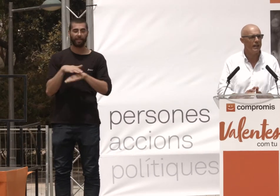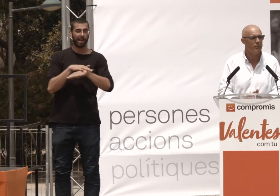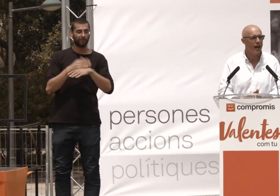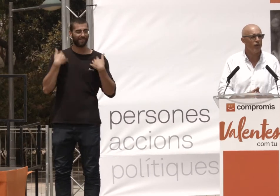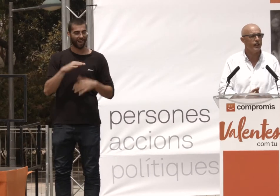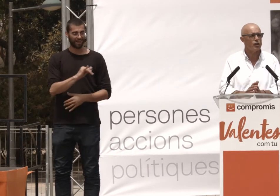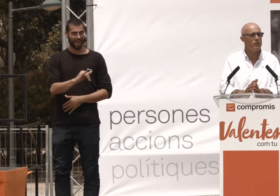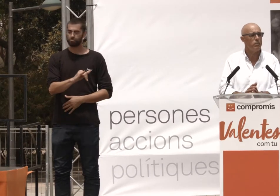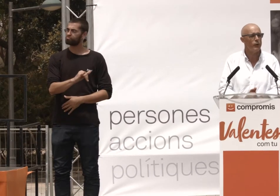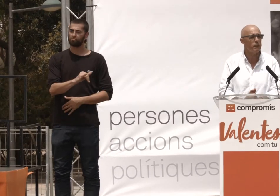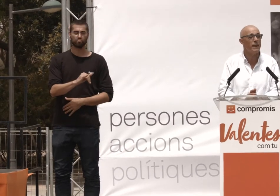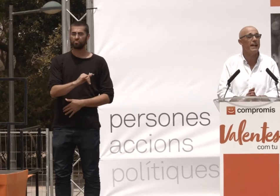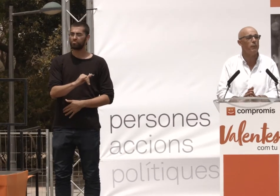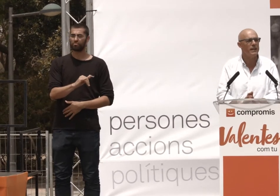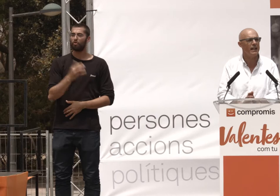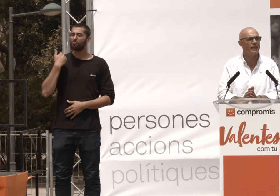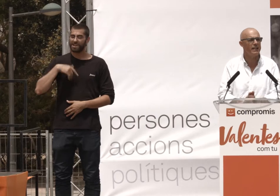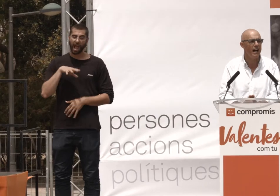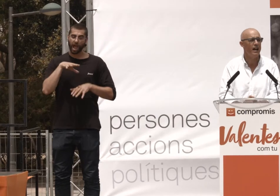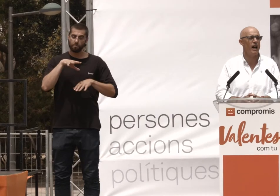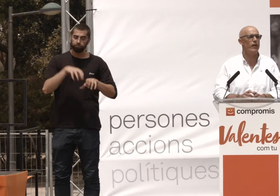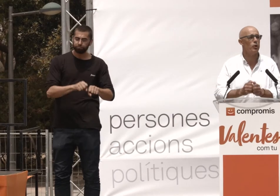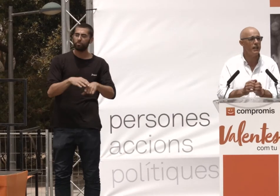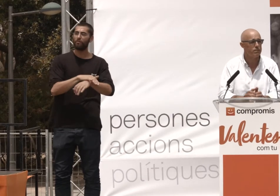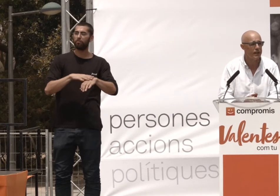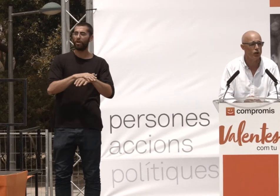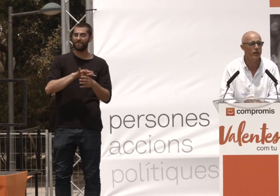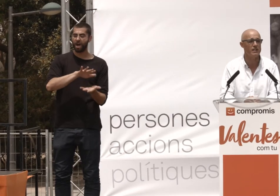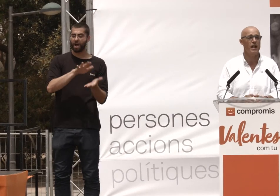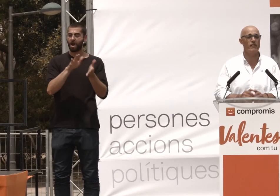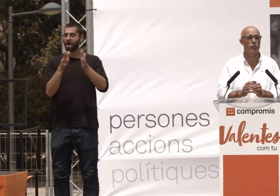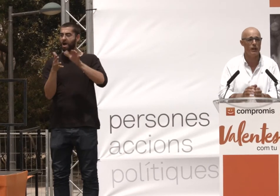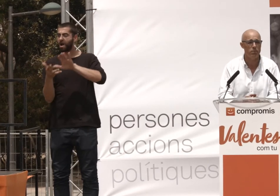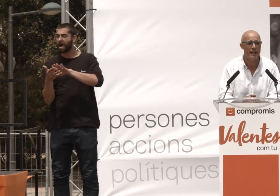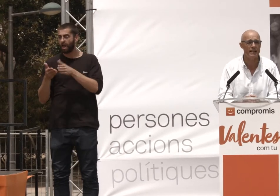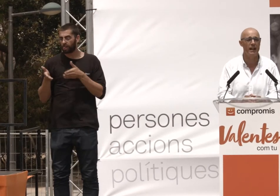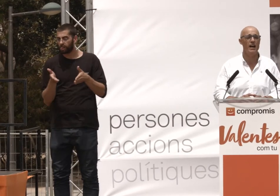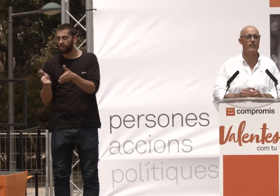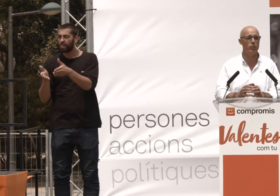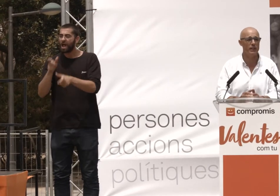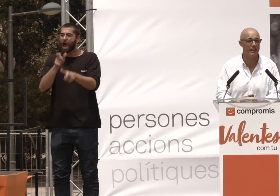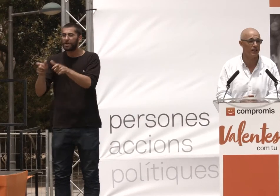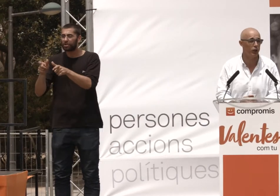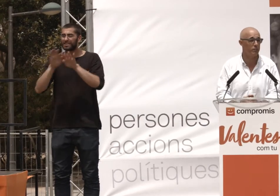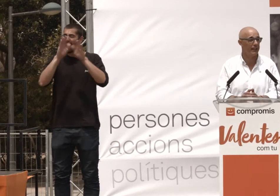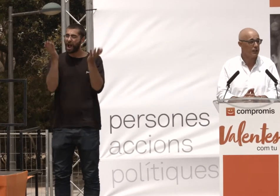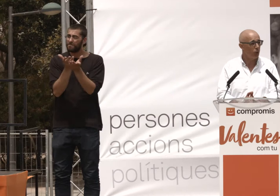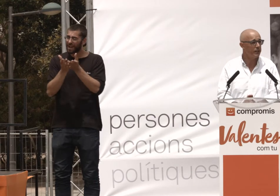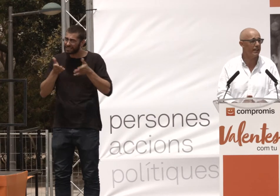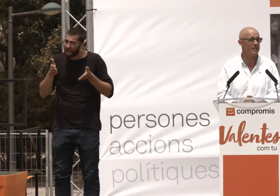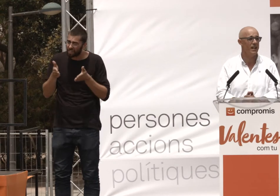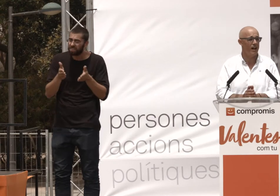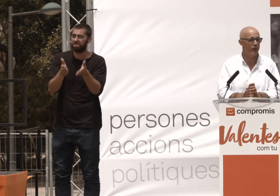que venim a fer-nos amb el poder per canviar el que hi ha a favor de les persones, a favor del planeta, a favor del territori, perquè